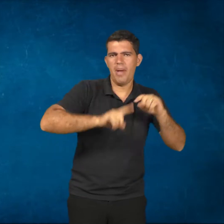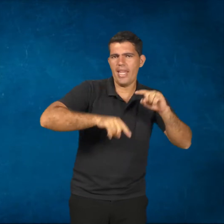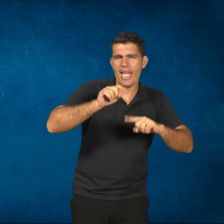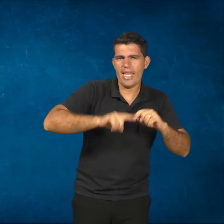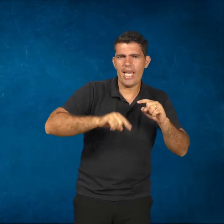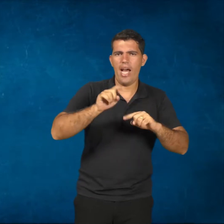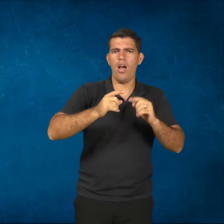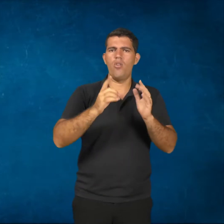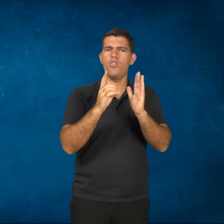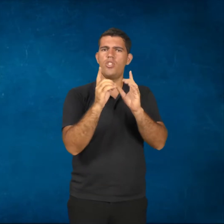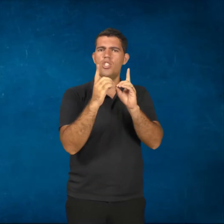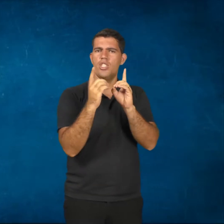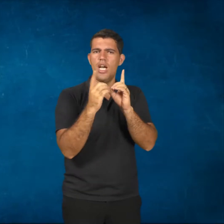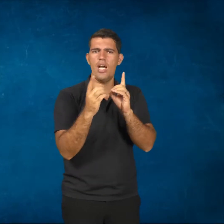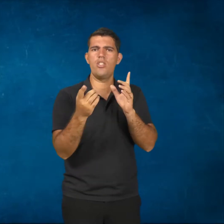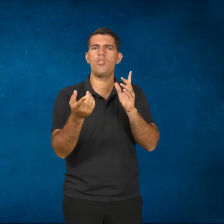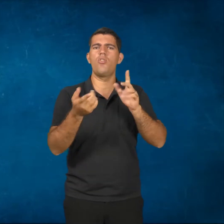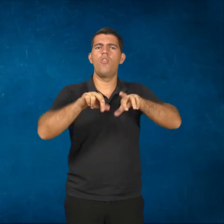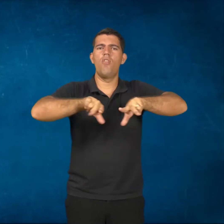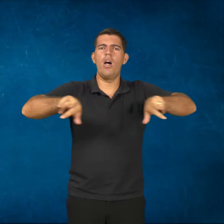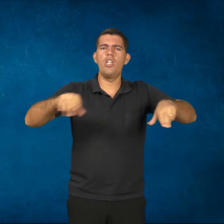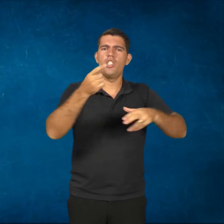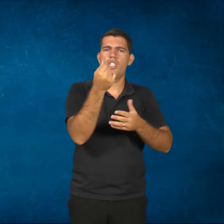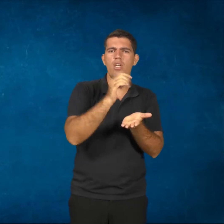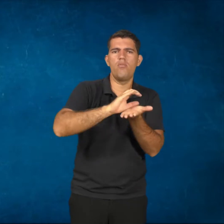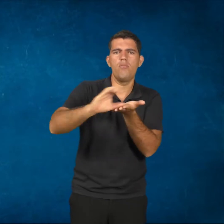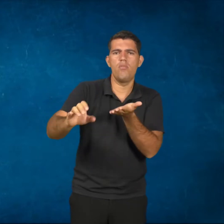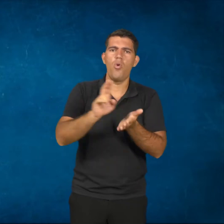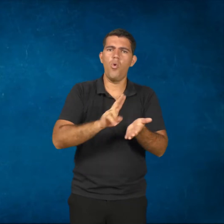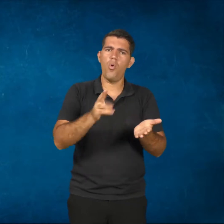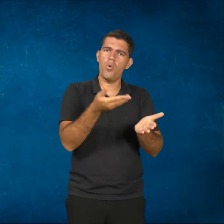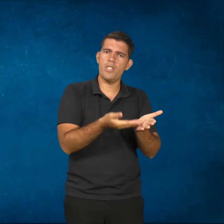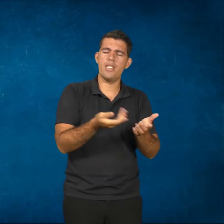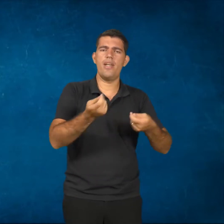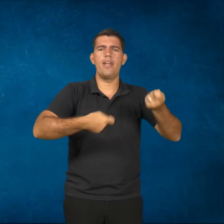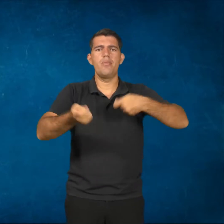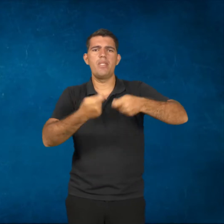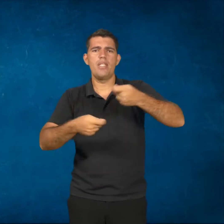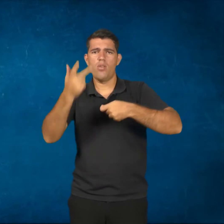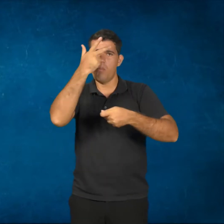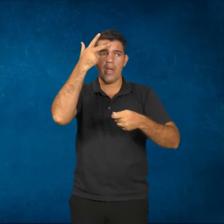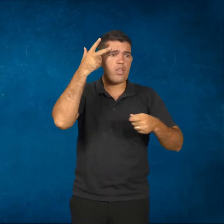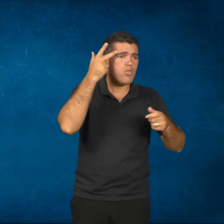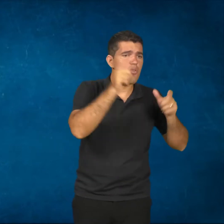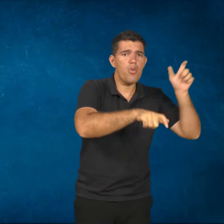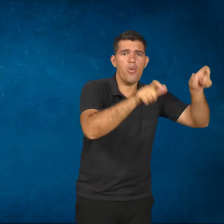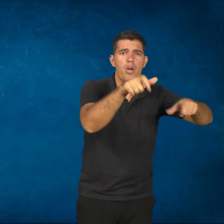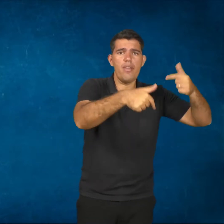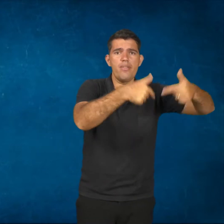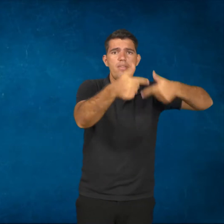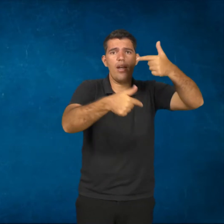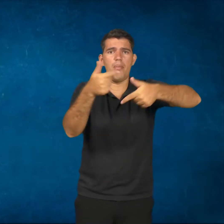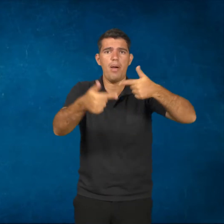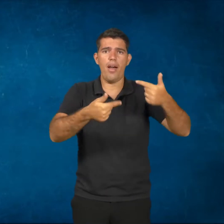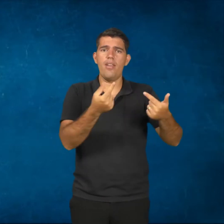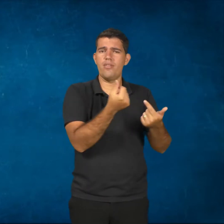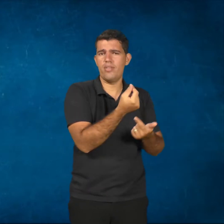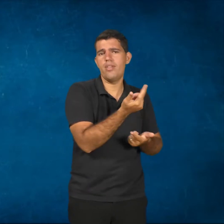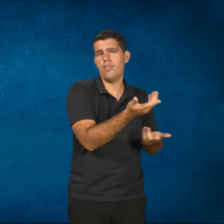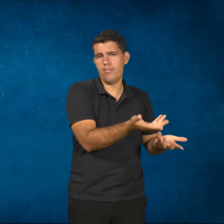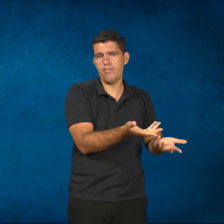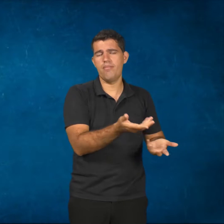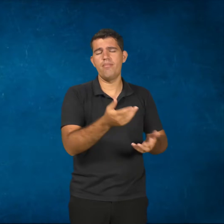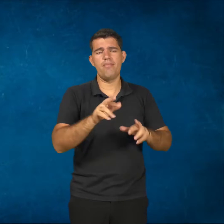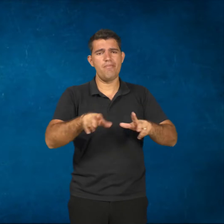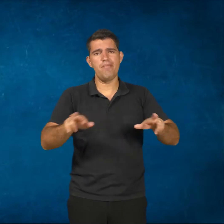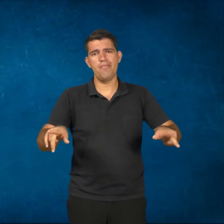materiais didáticos, seria a utilização disso, os recursos financeiros, a administração do pessoal que trabalha com esses recursos,